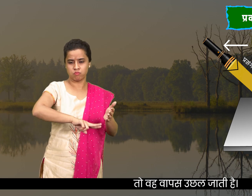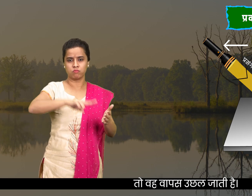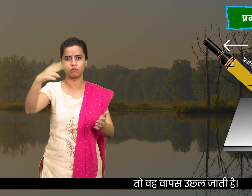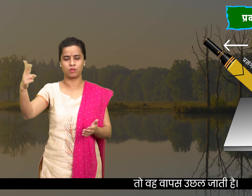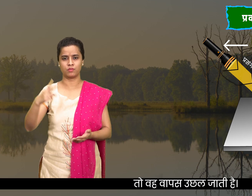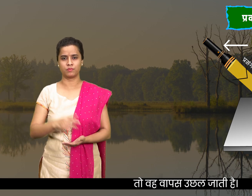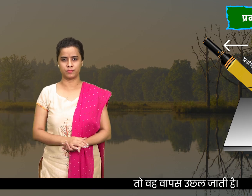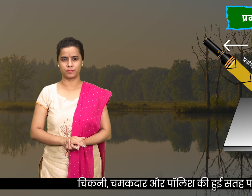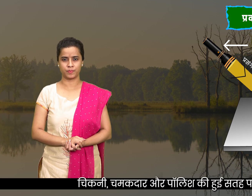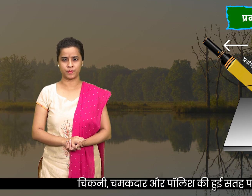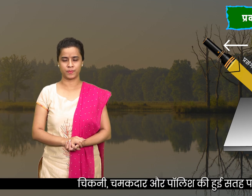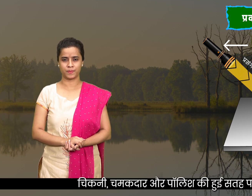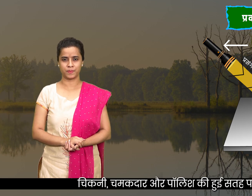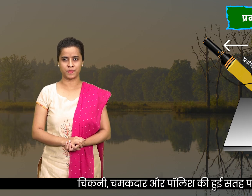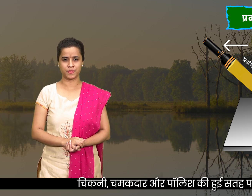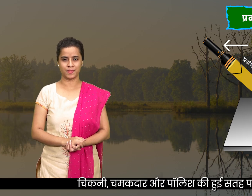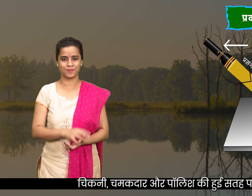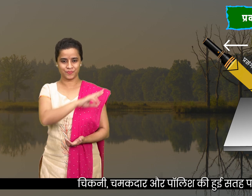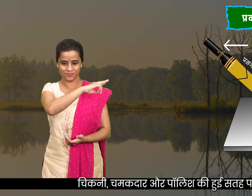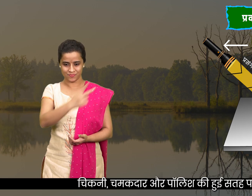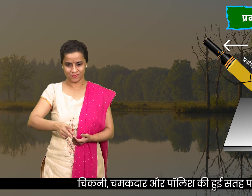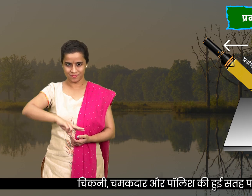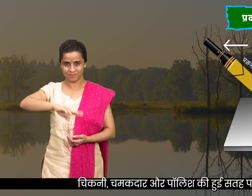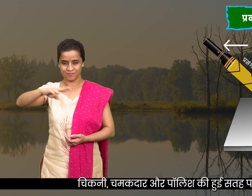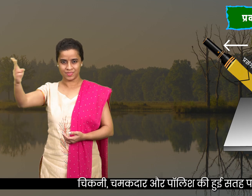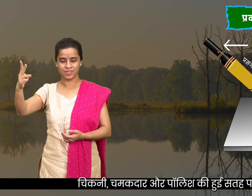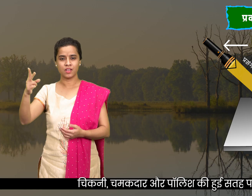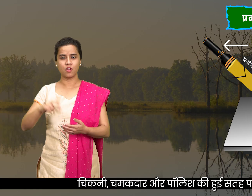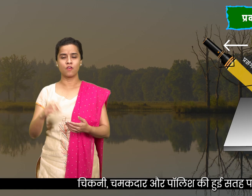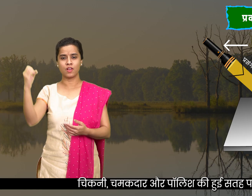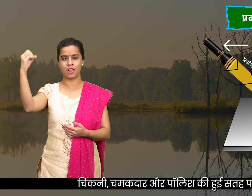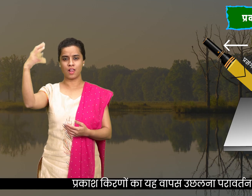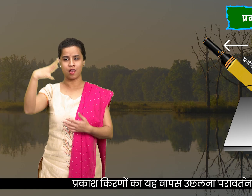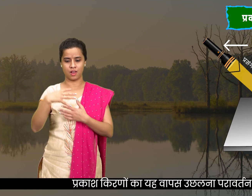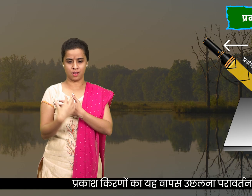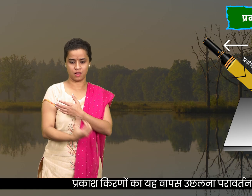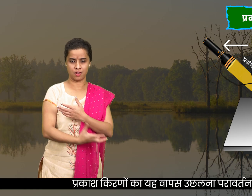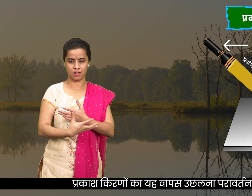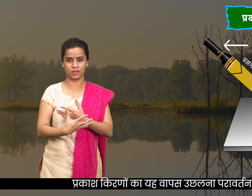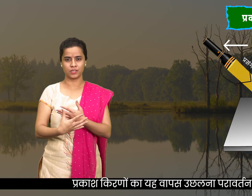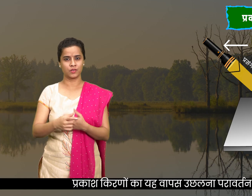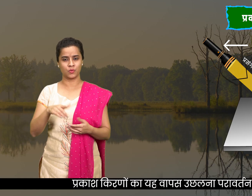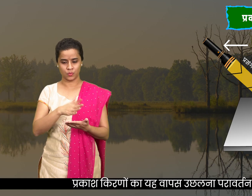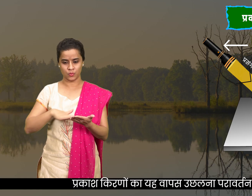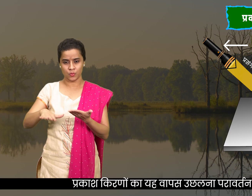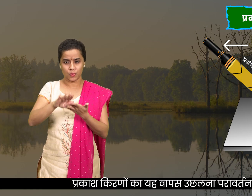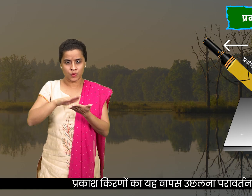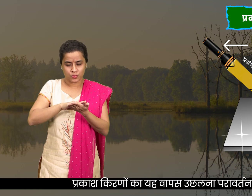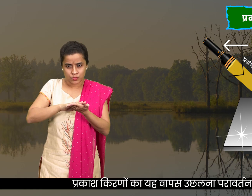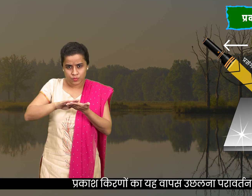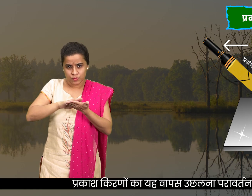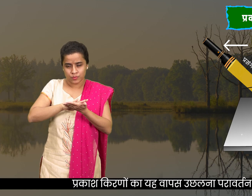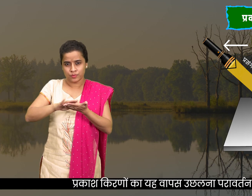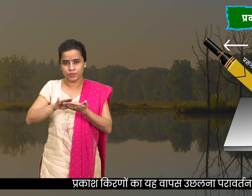उछल जाती है। चिकनी, चमकदार और पॉलिश की हुई सतह पर पड़ने पर प्रकाश गिरने का